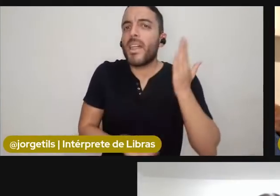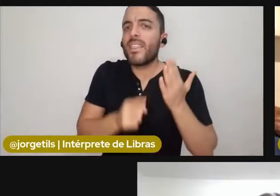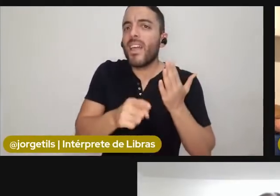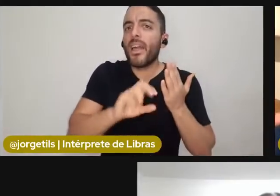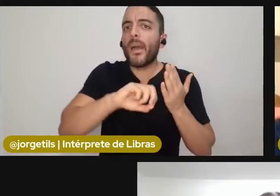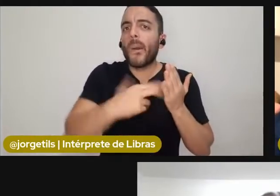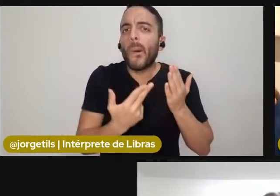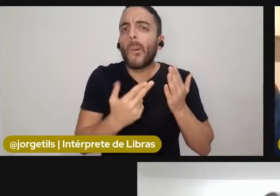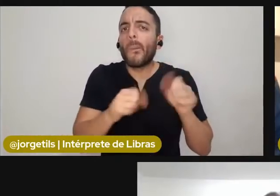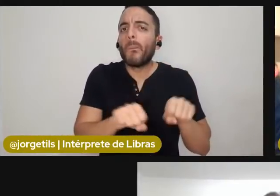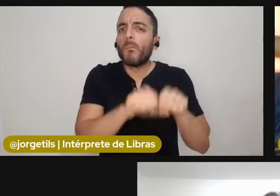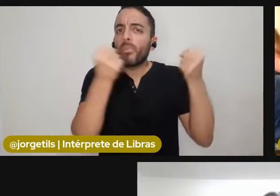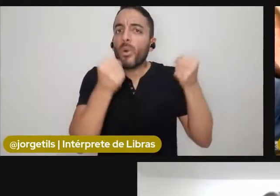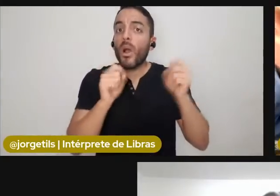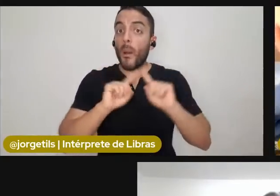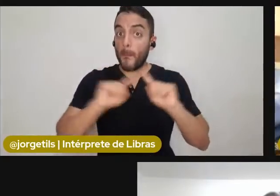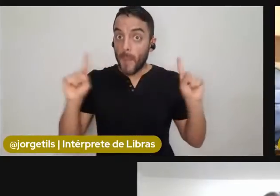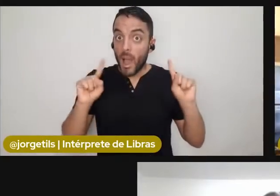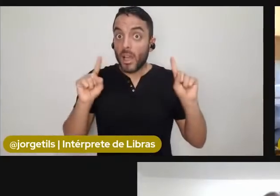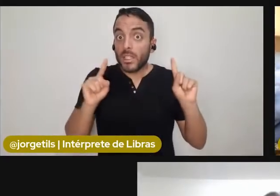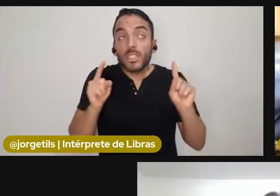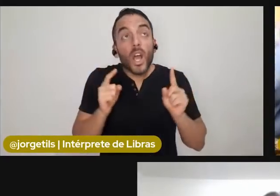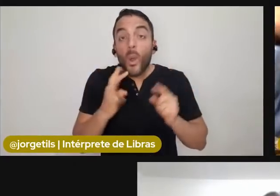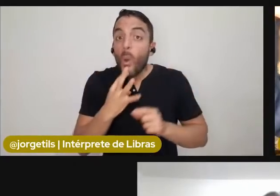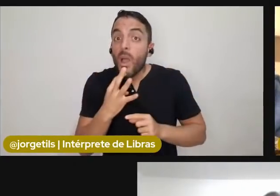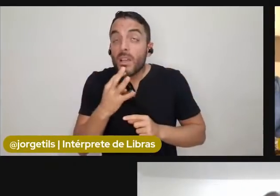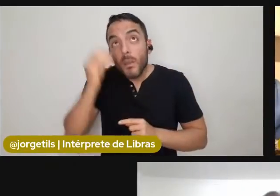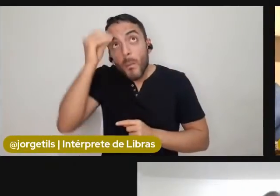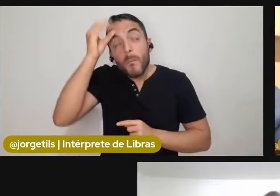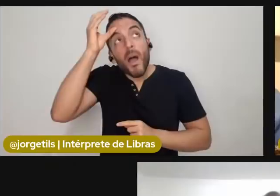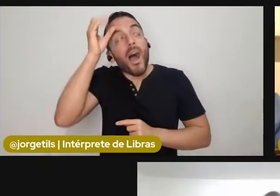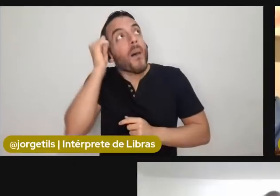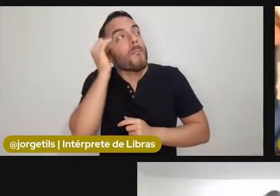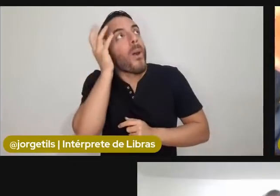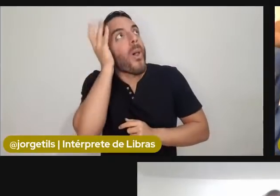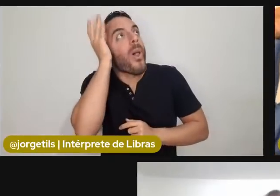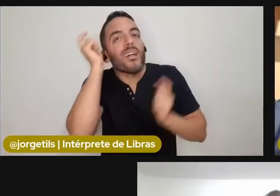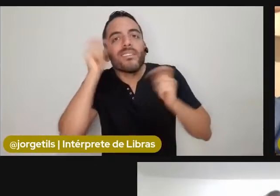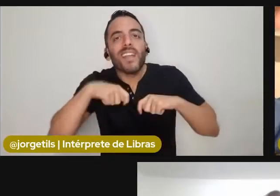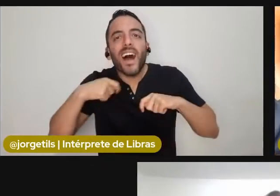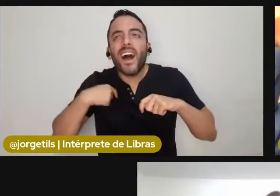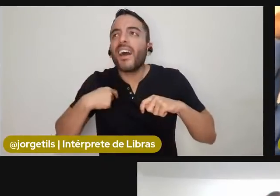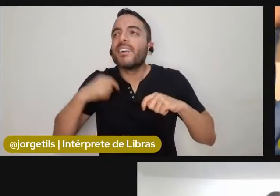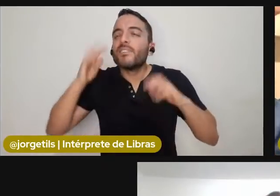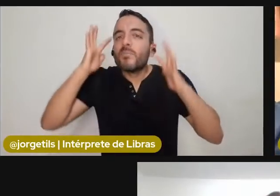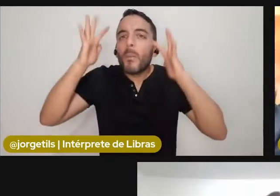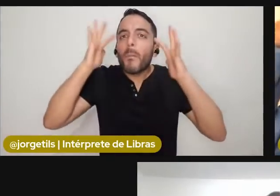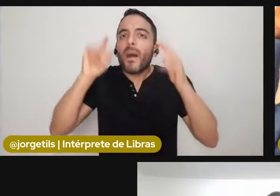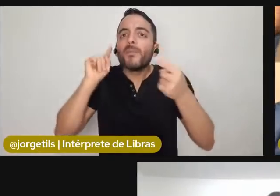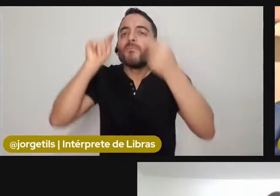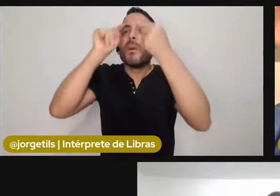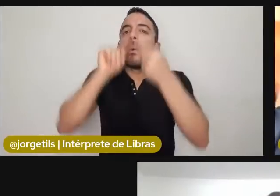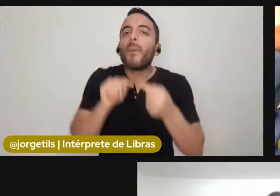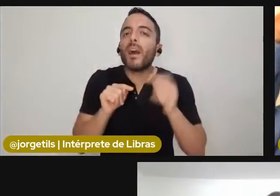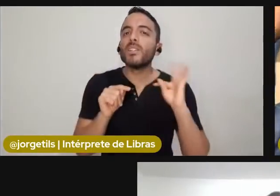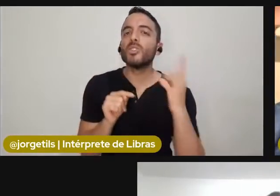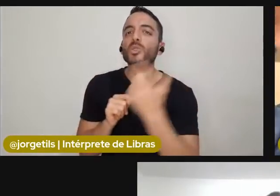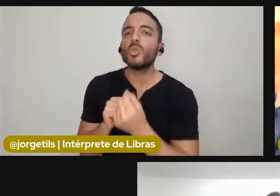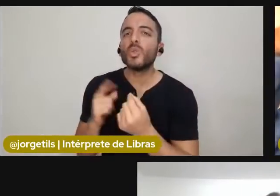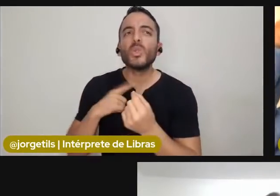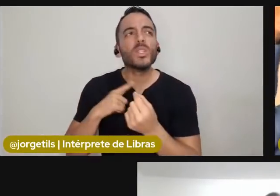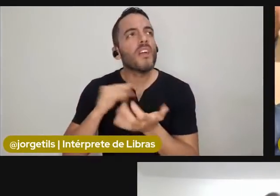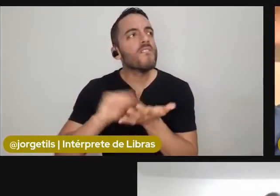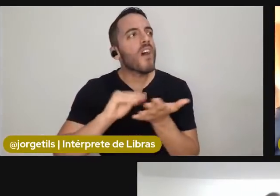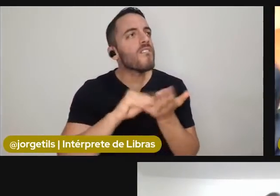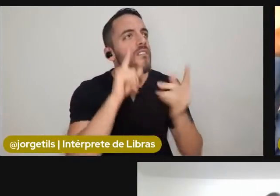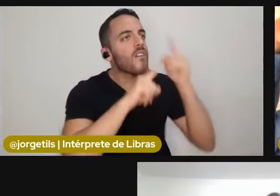das asas do conhecimento, poder criar os sobrevoos sobre todos esses abismos que vão se sucedendo na vida